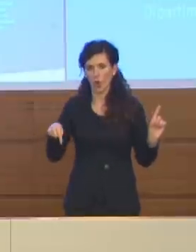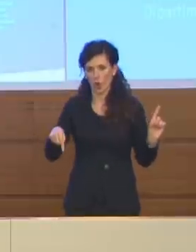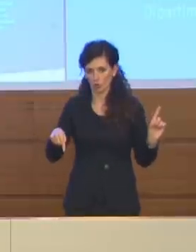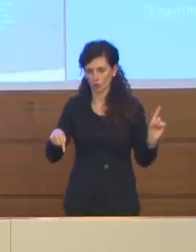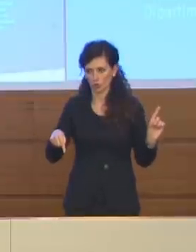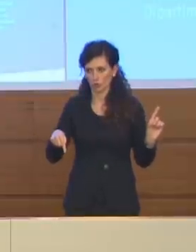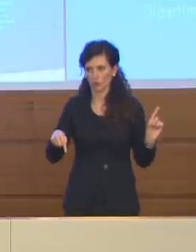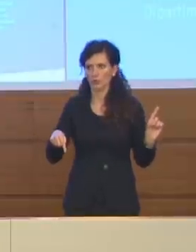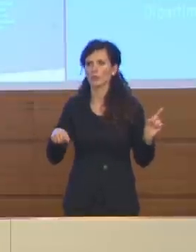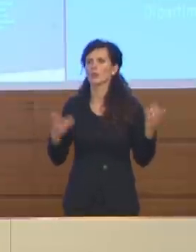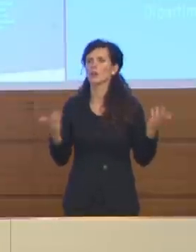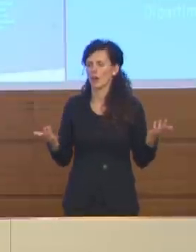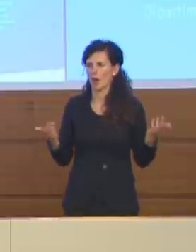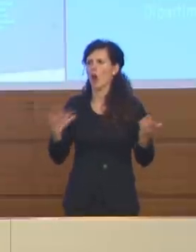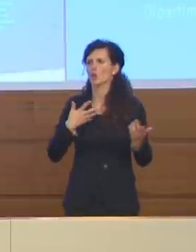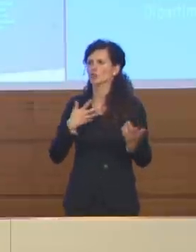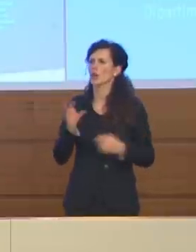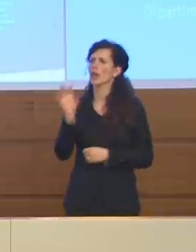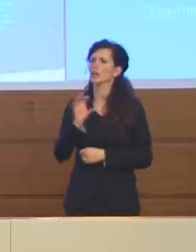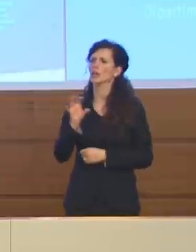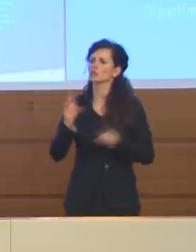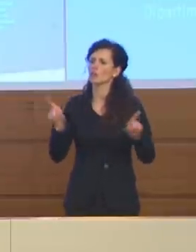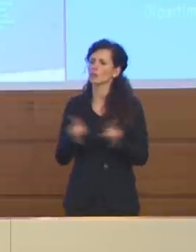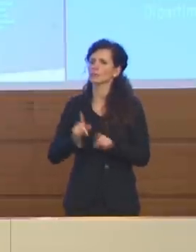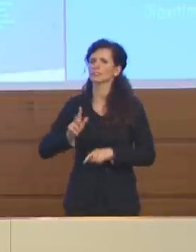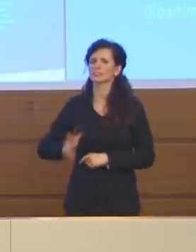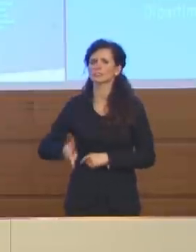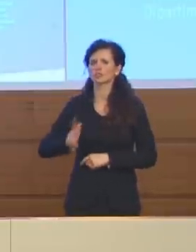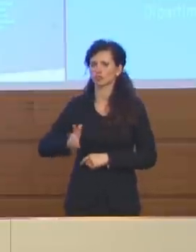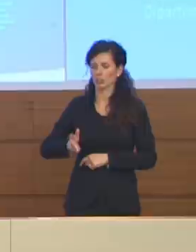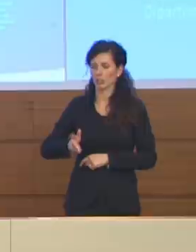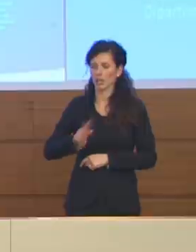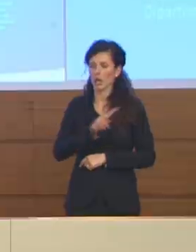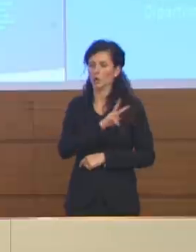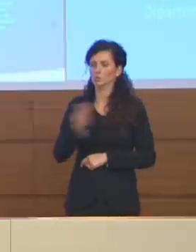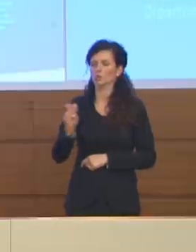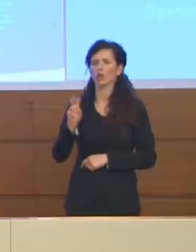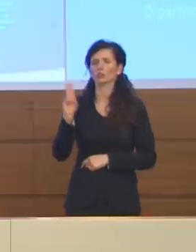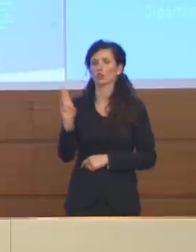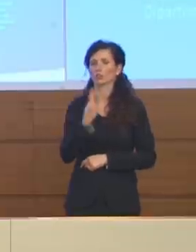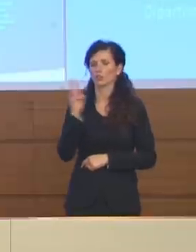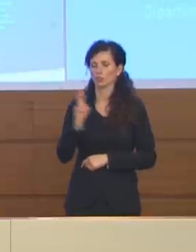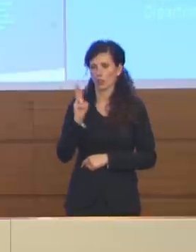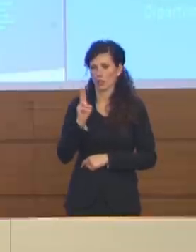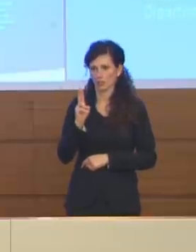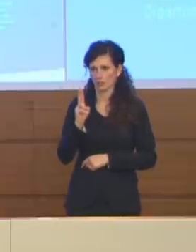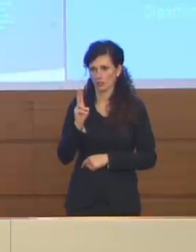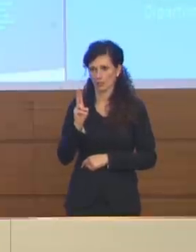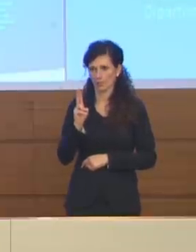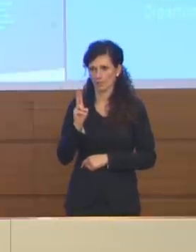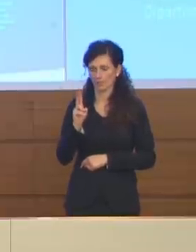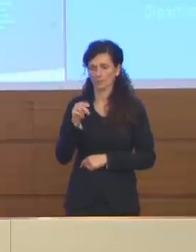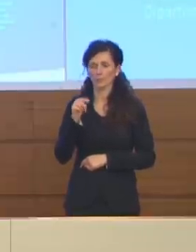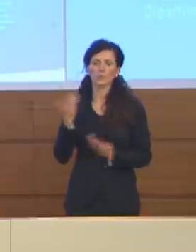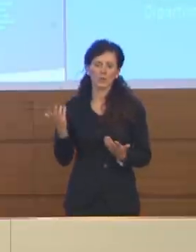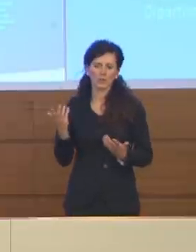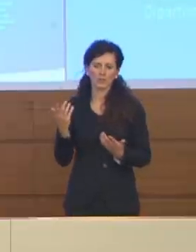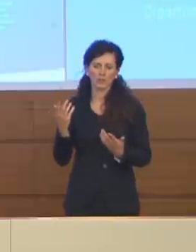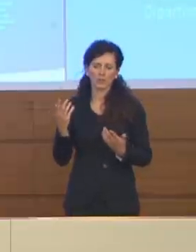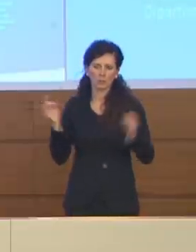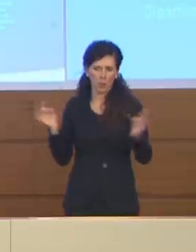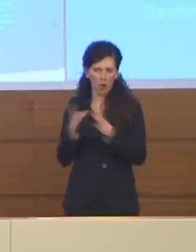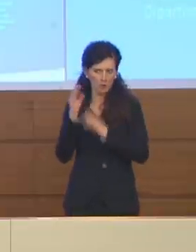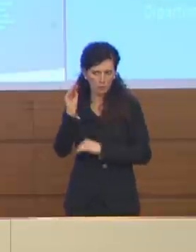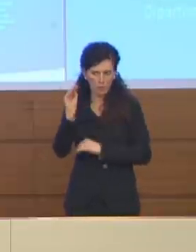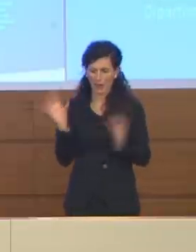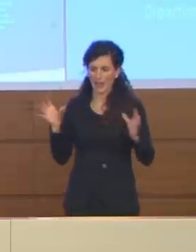premesso che abbiamo regioni come la sicilia che registrano soltanto 200 de festi all'interno della tasca forza a questo punto o anche del